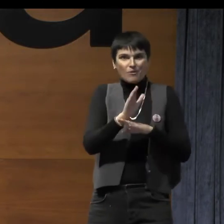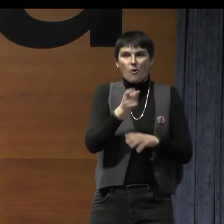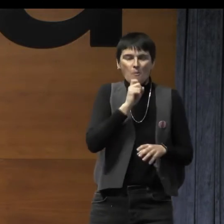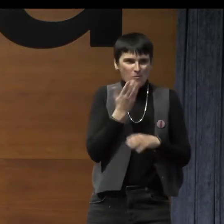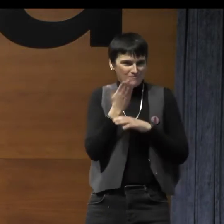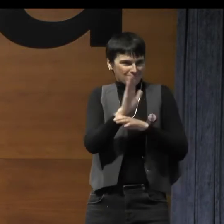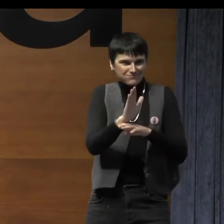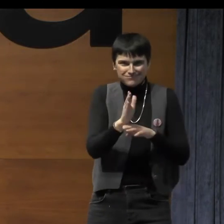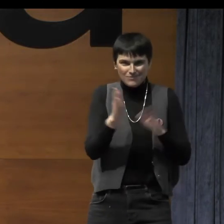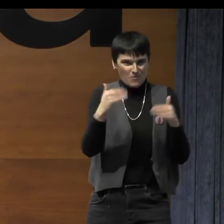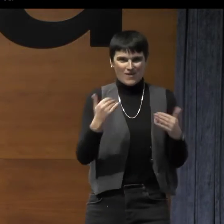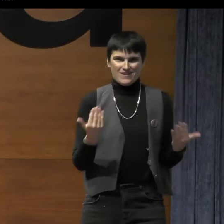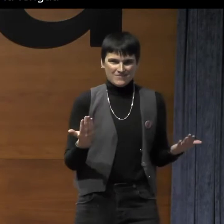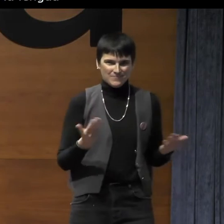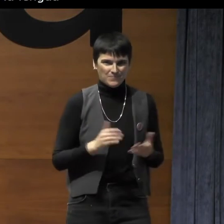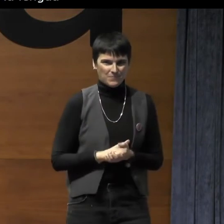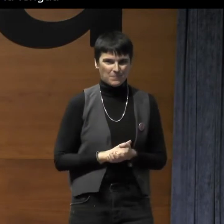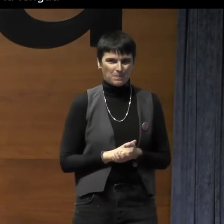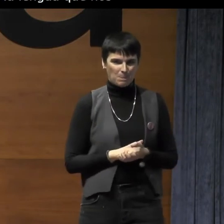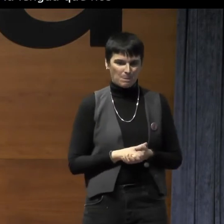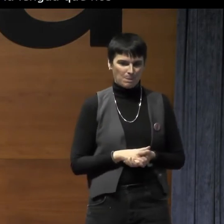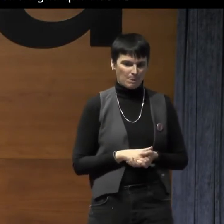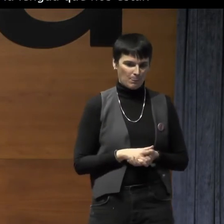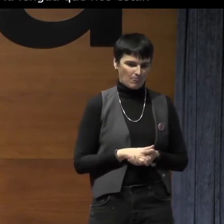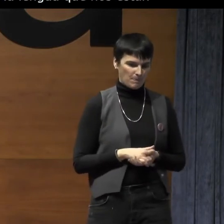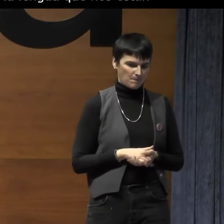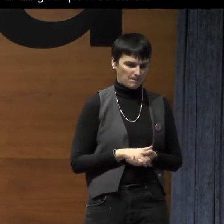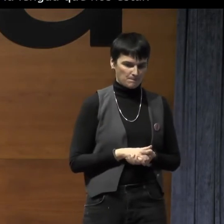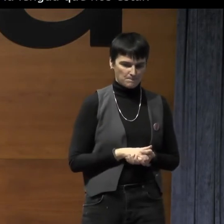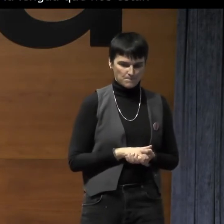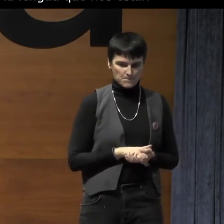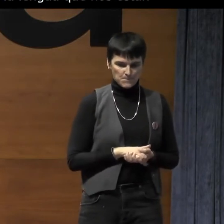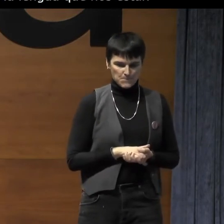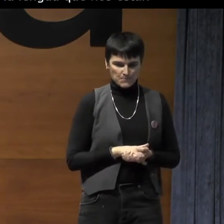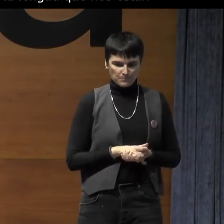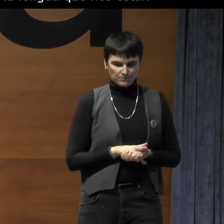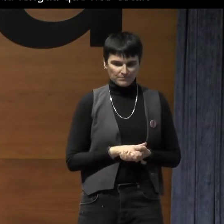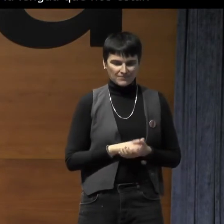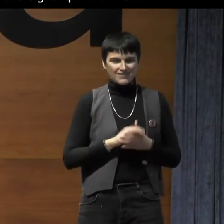estandarizada. Pero claro, para nosotras es importante presentar esta lengua.